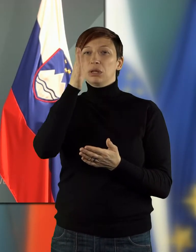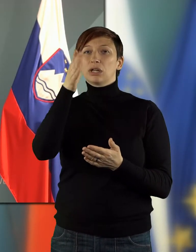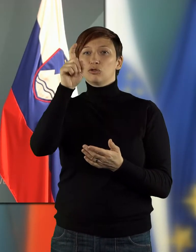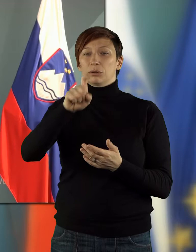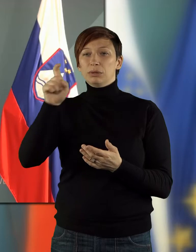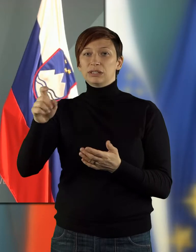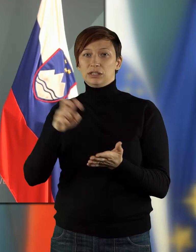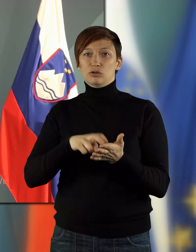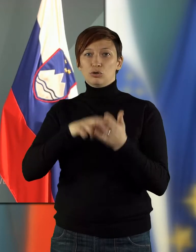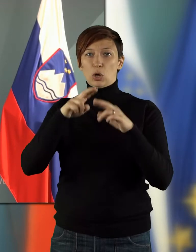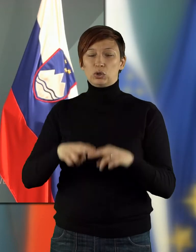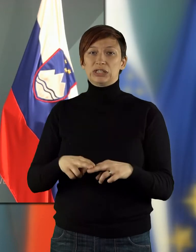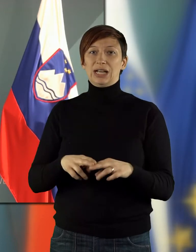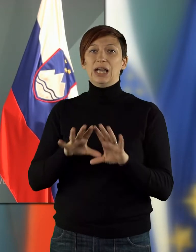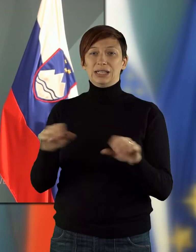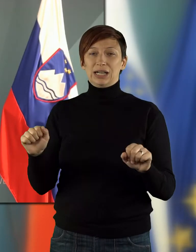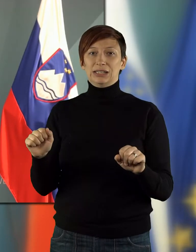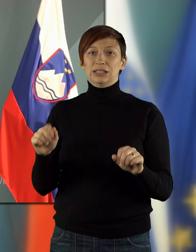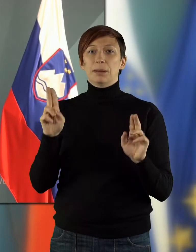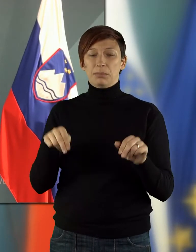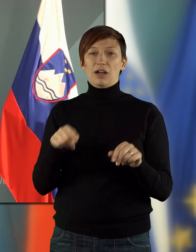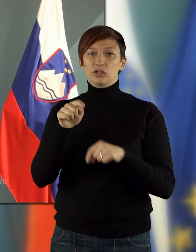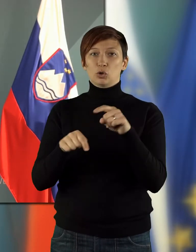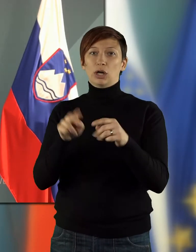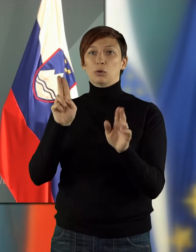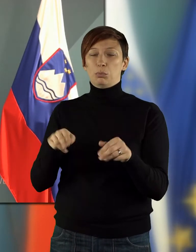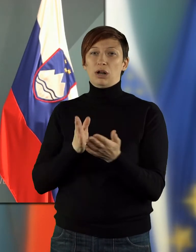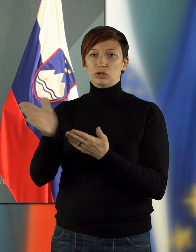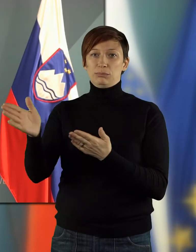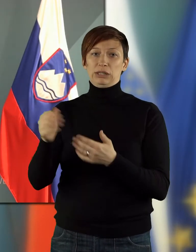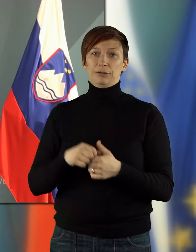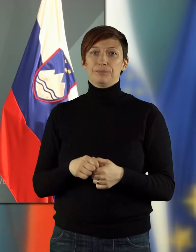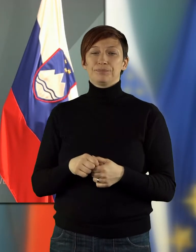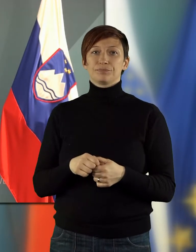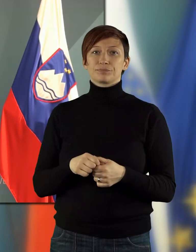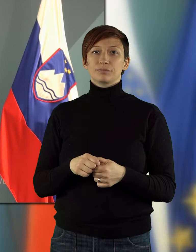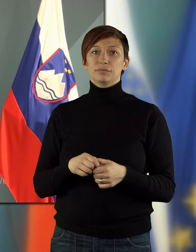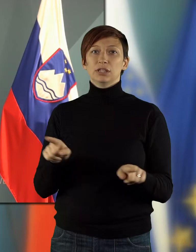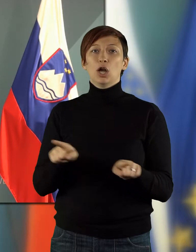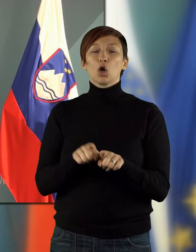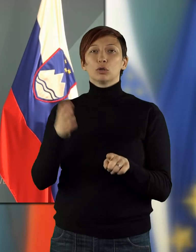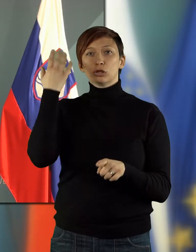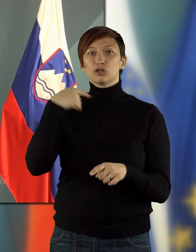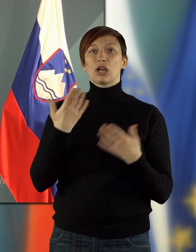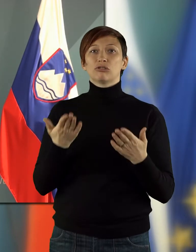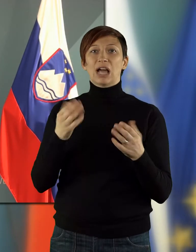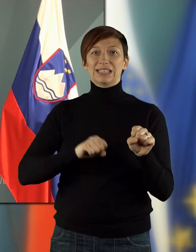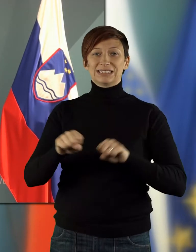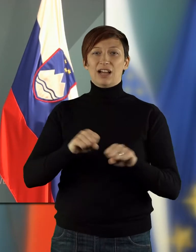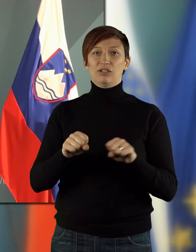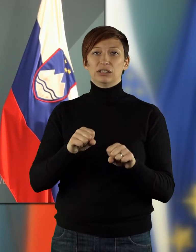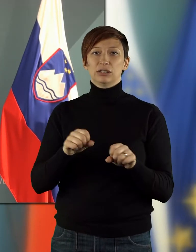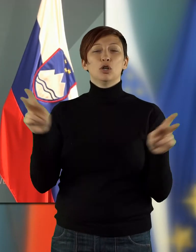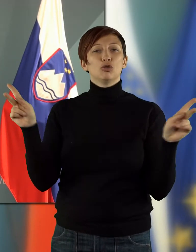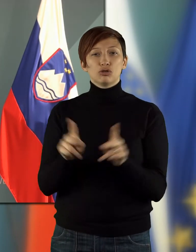teh prihajajočih mesecih, ki so še ostali, naredila pravi korak v pravo smer. Kot je bilo rečeno danes